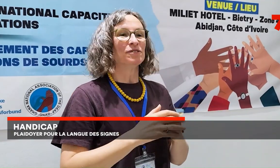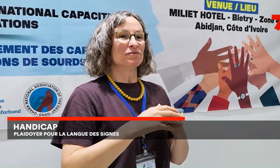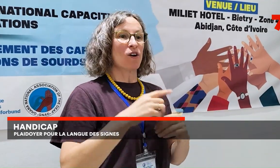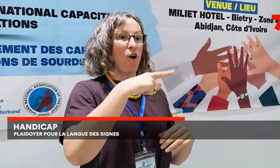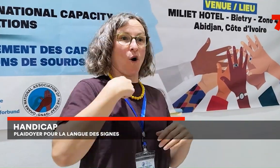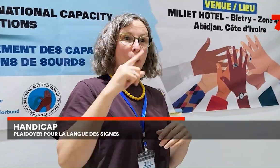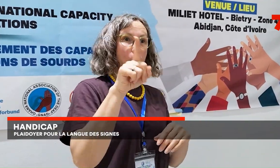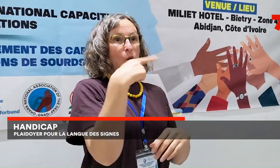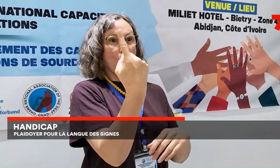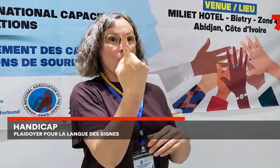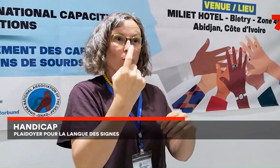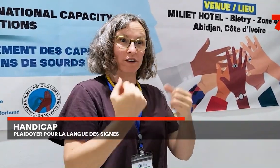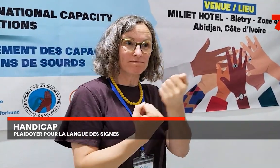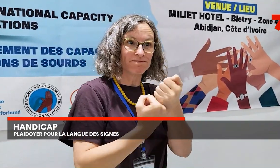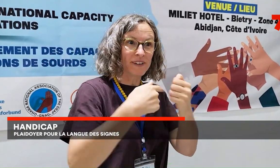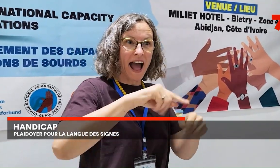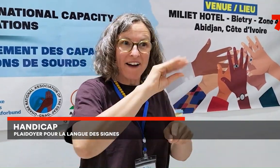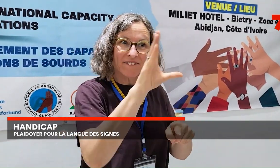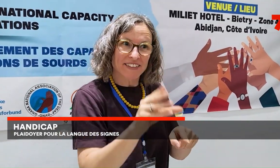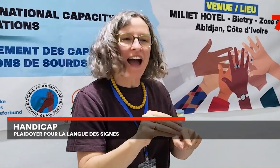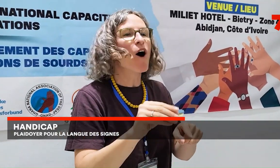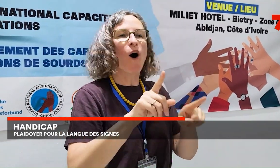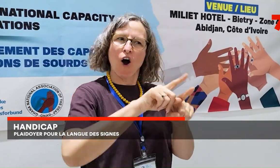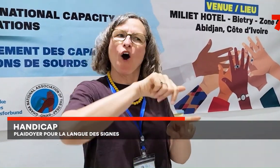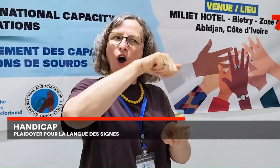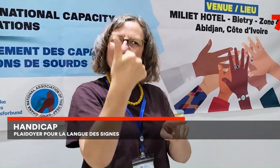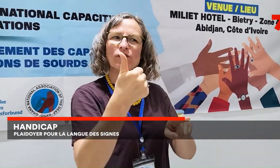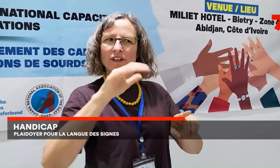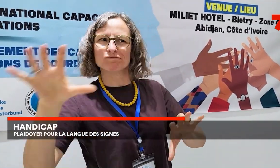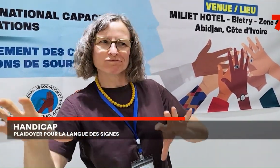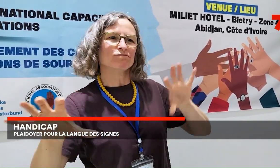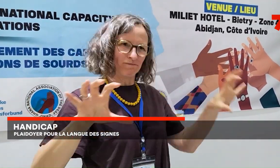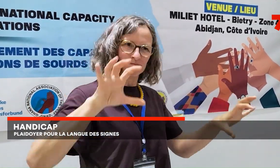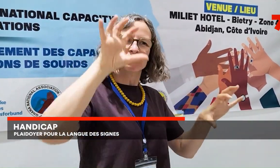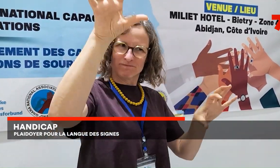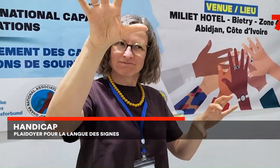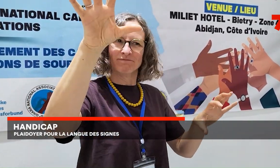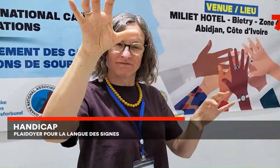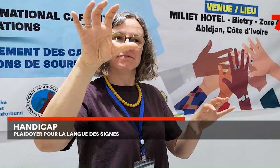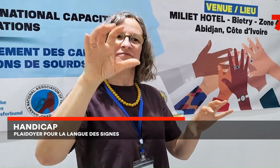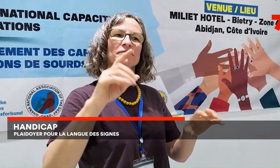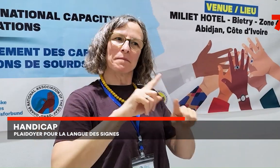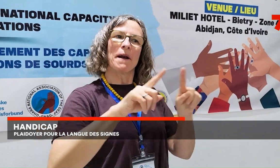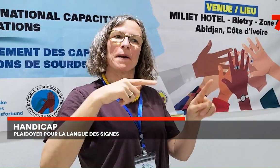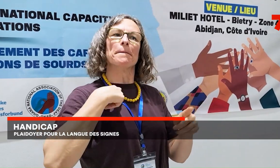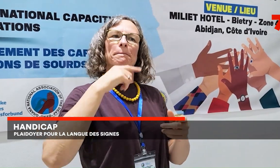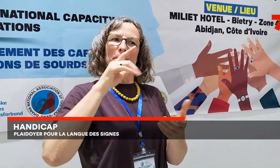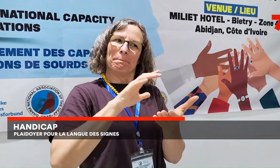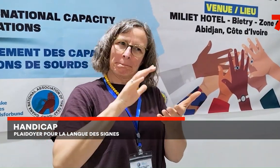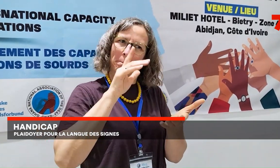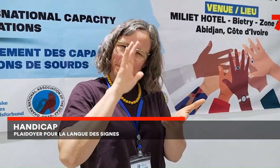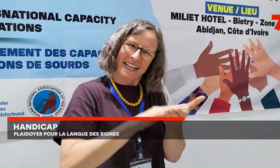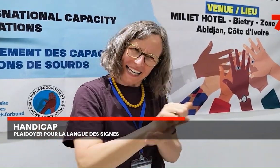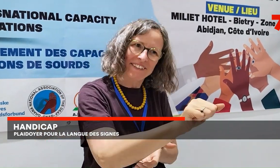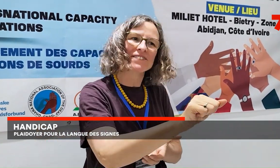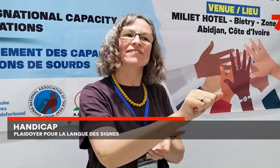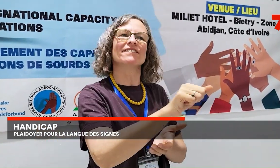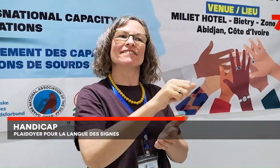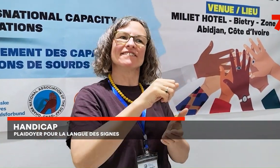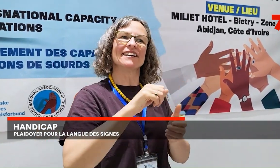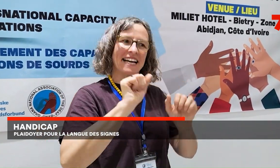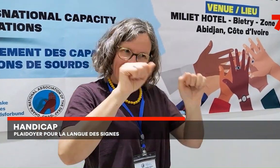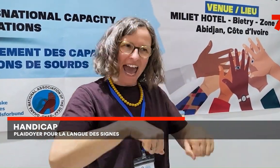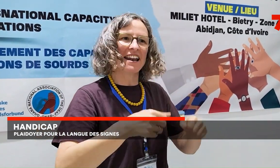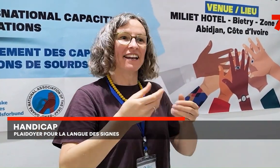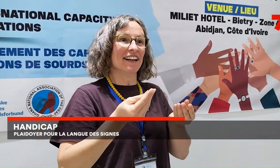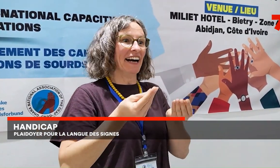sous, que les sous et les ascendants puissent avoir le même niveau. C'est pas seulement qu'en Afrique, mais dans les autres continents,